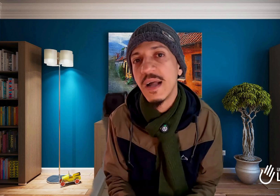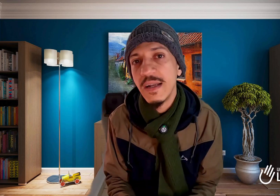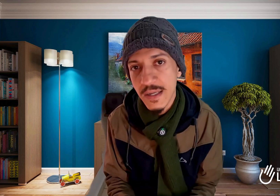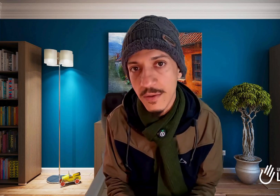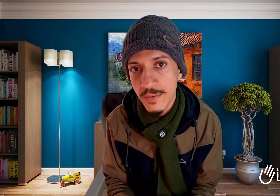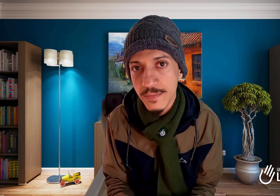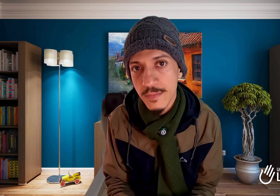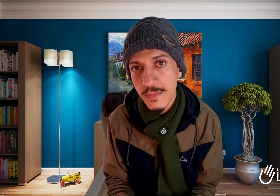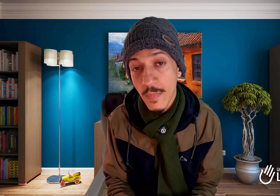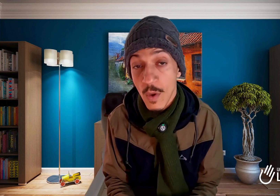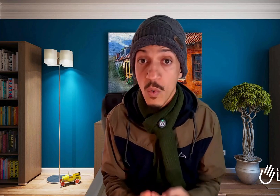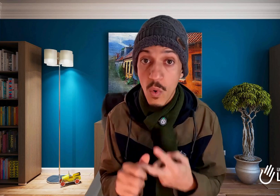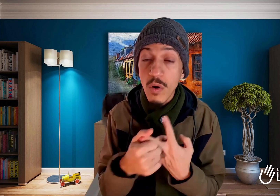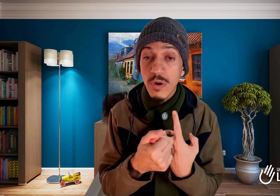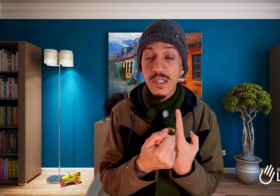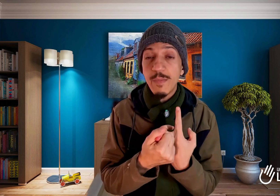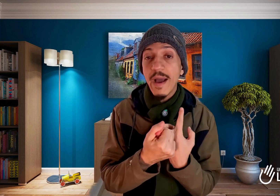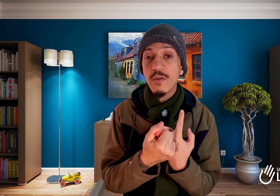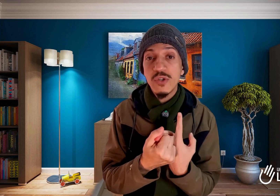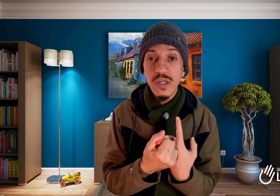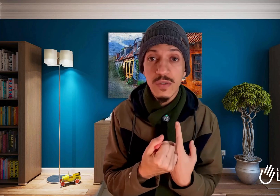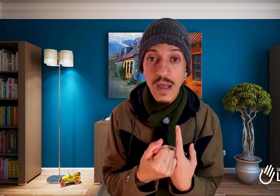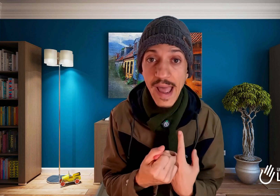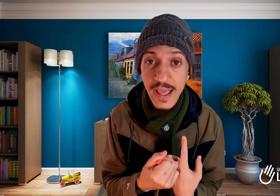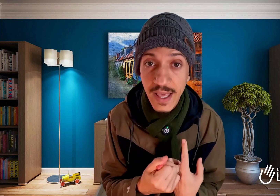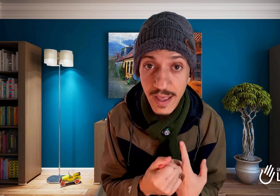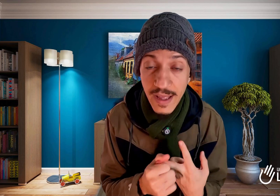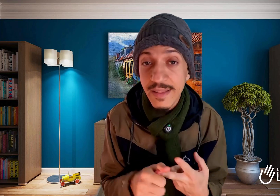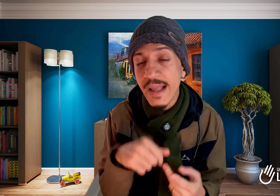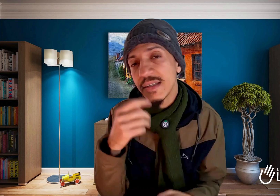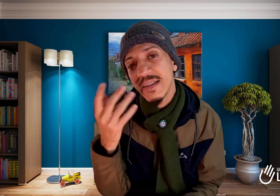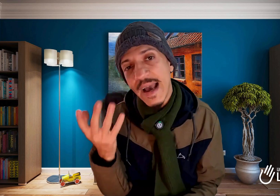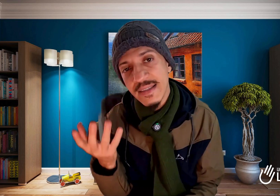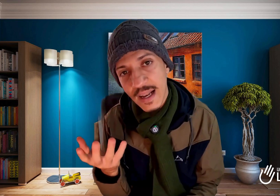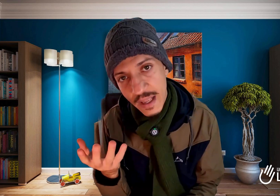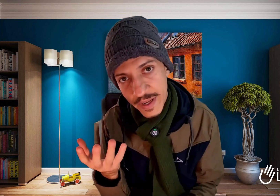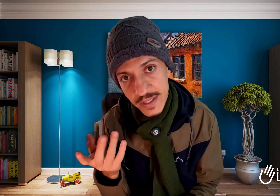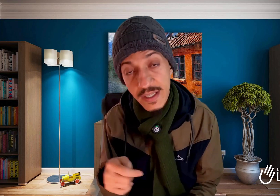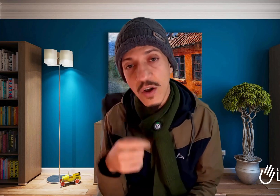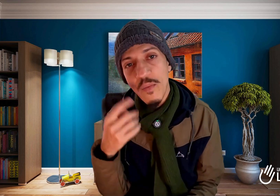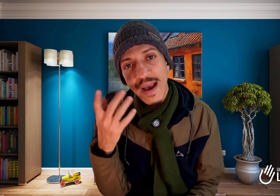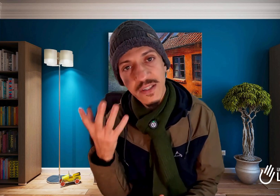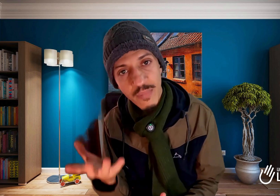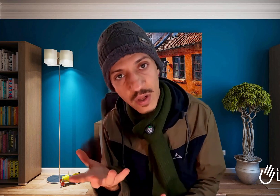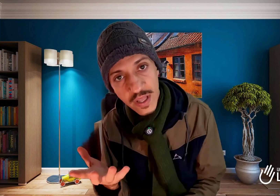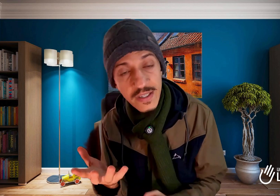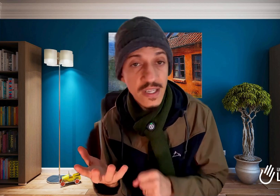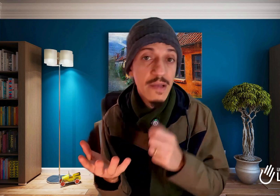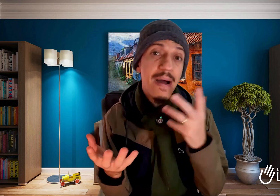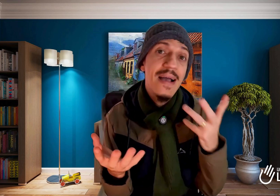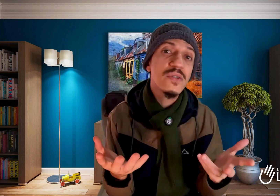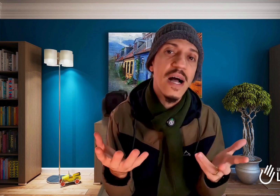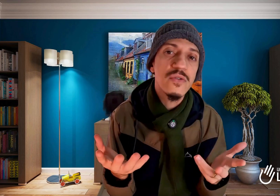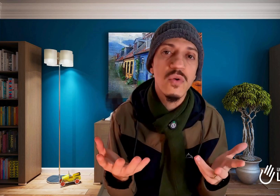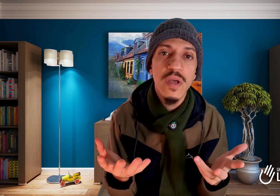sinalizando. Um outro aspecto disso é que tem sinais na Libras que são mais importantes e mais usados do que